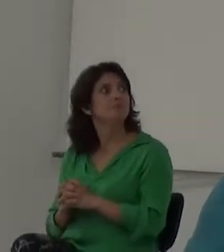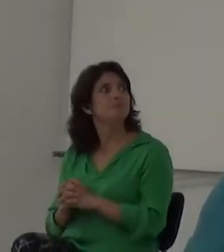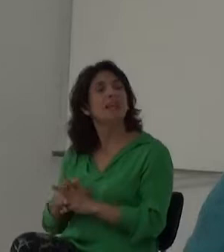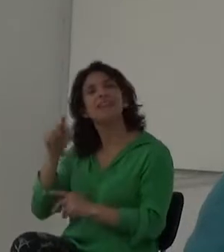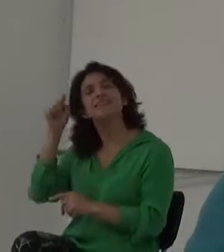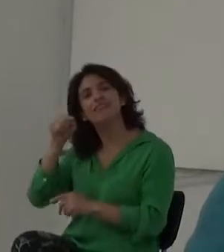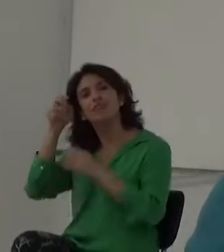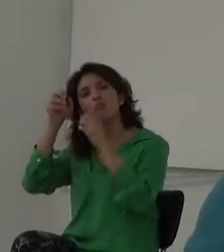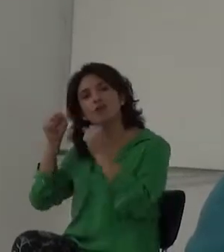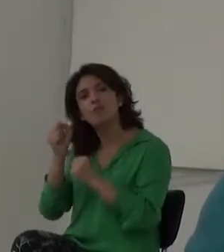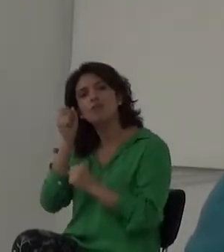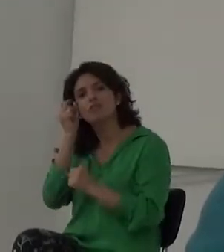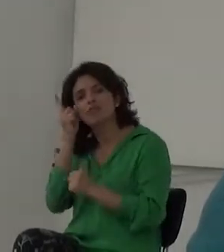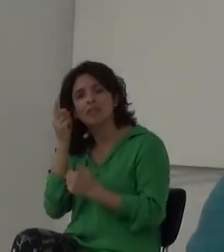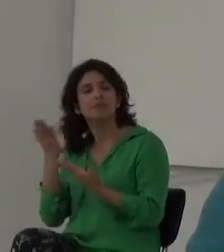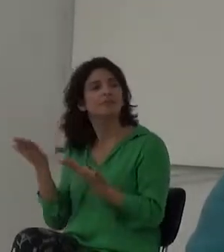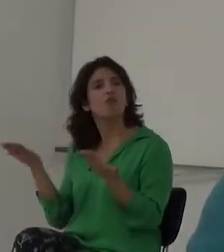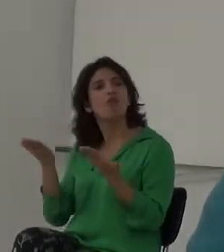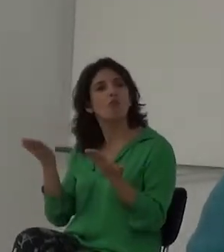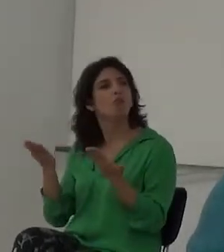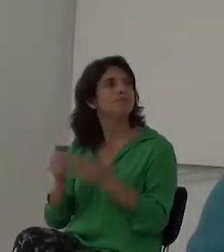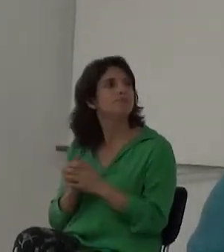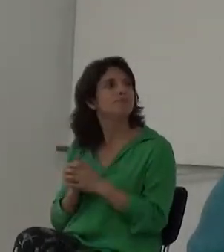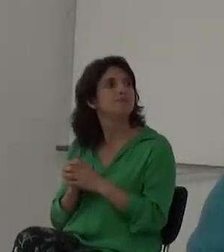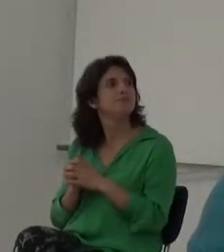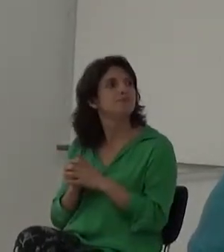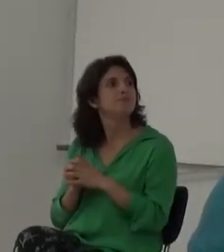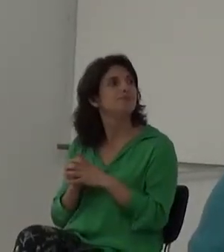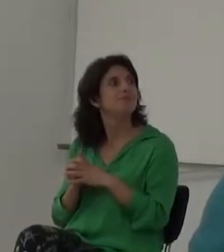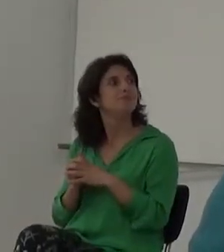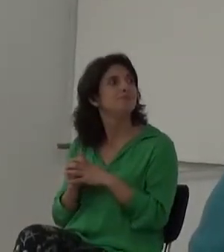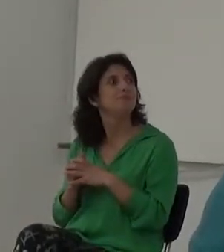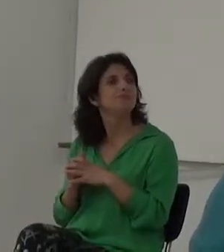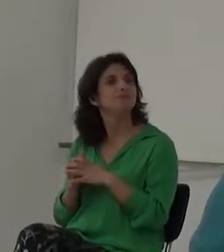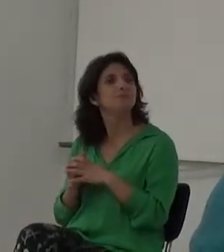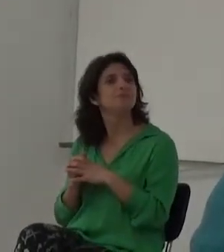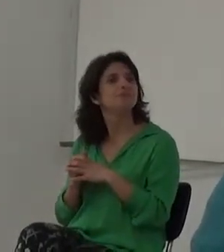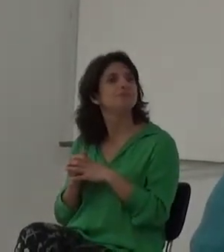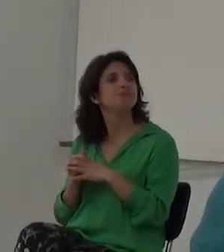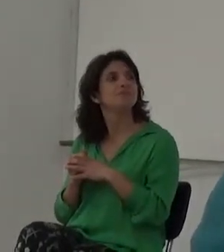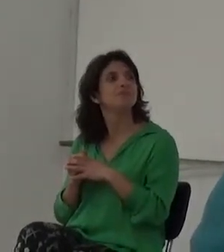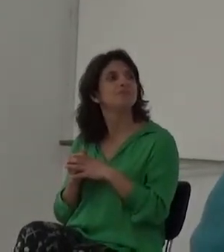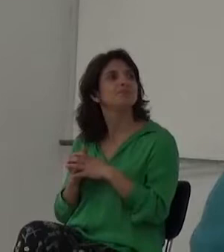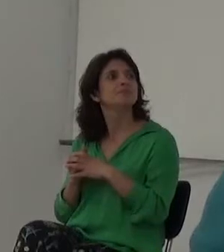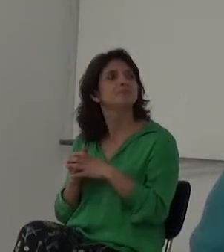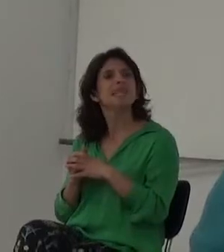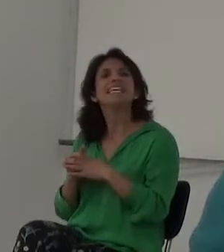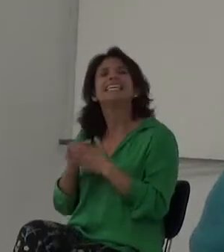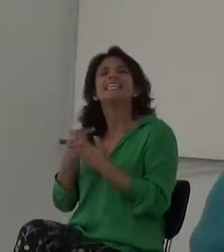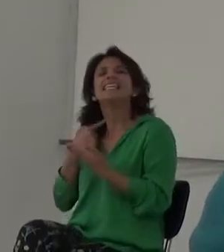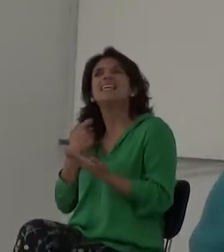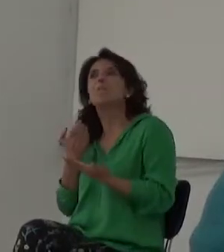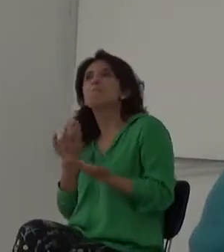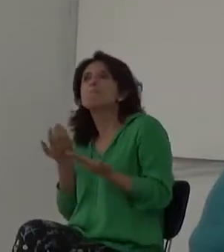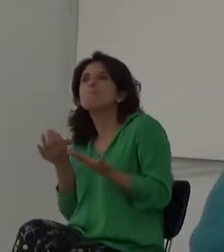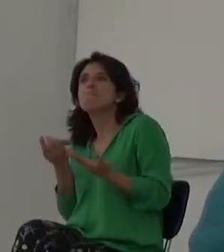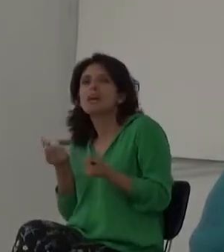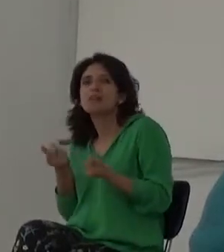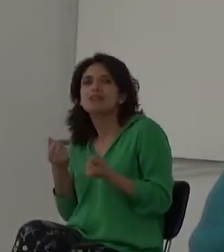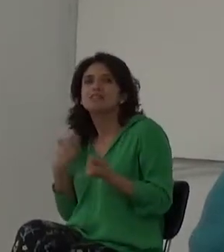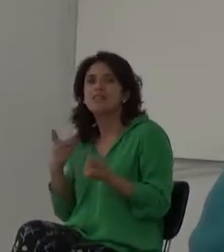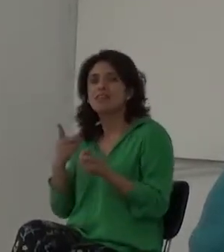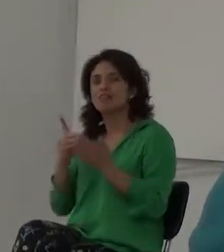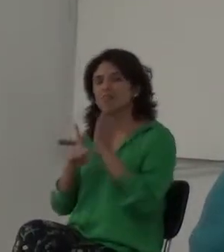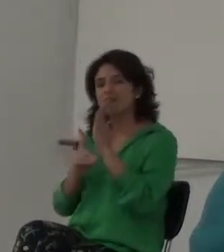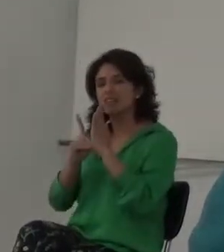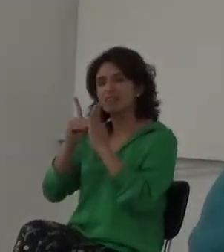entender, además, y considerando todo lo planteado, que al parecer el desarrollo y la coda son